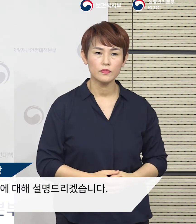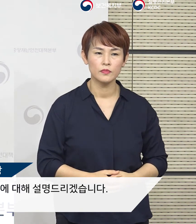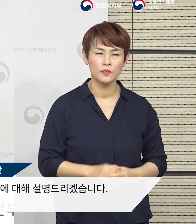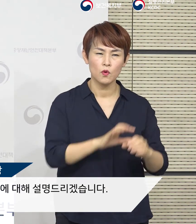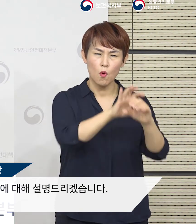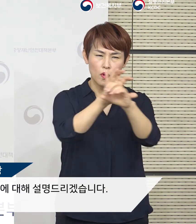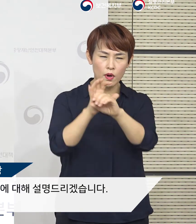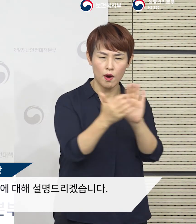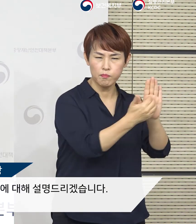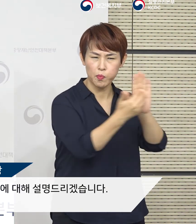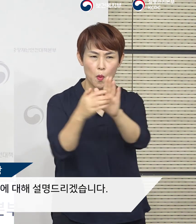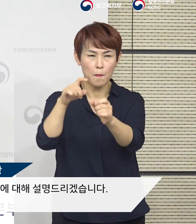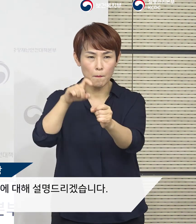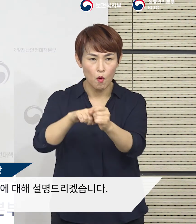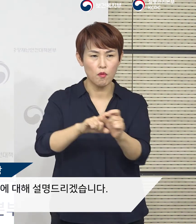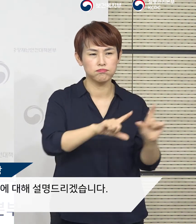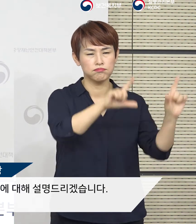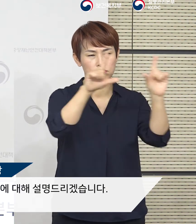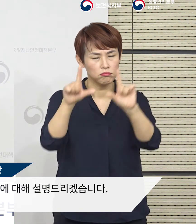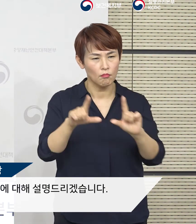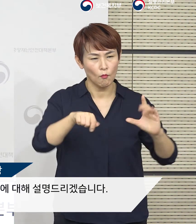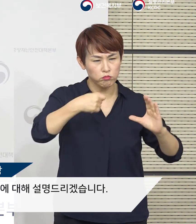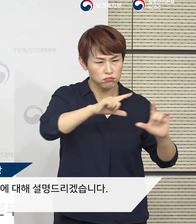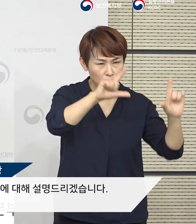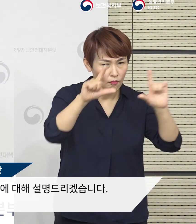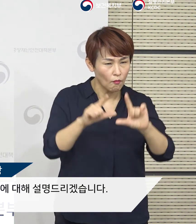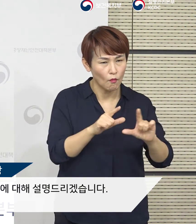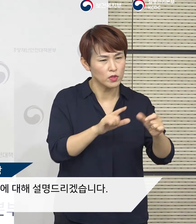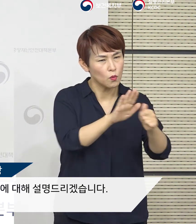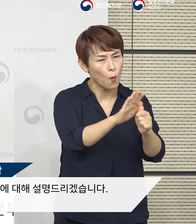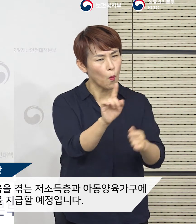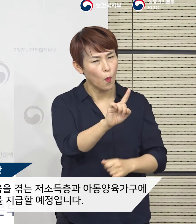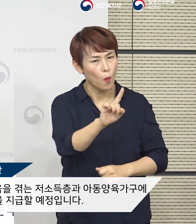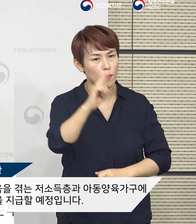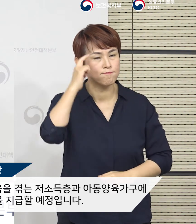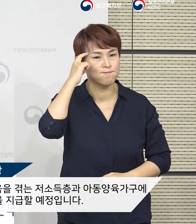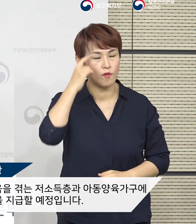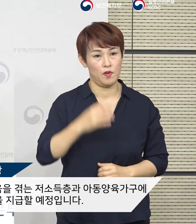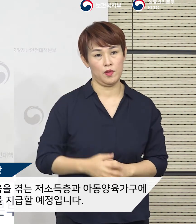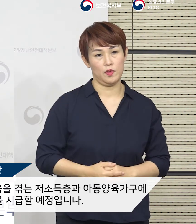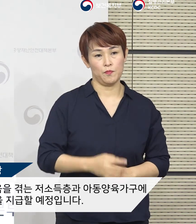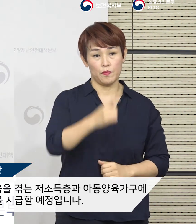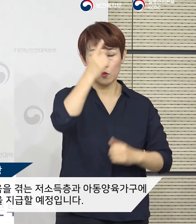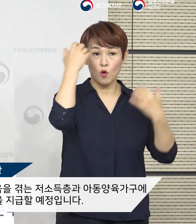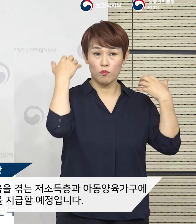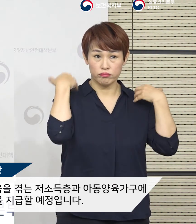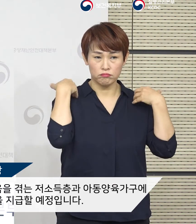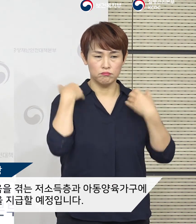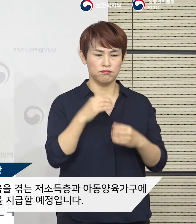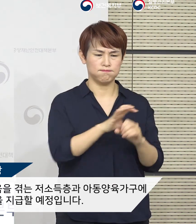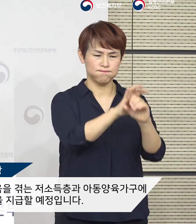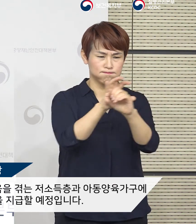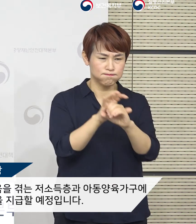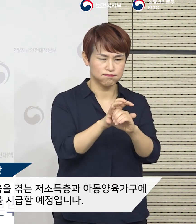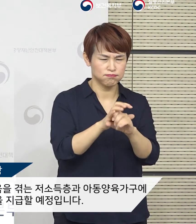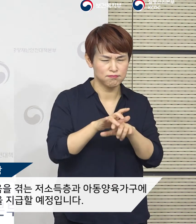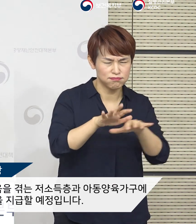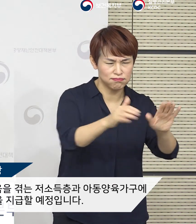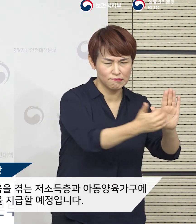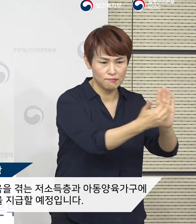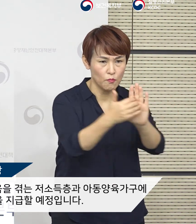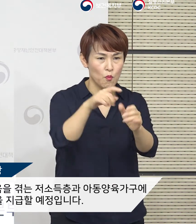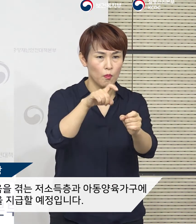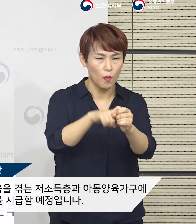코로나19에 대응하기 위한 민생경제 지원 사업에 대해 설명드리겠습니다. 정부는 코로나19 확산으로 인해 생활에 어려움을